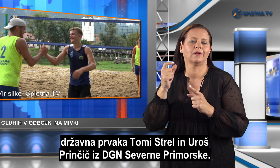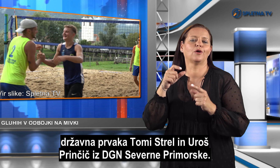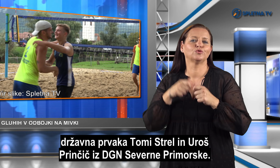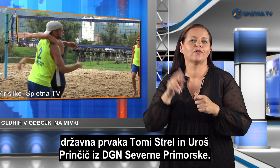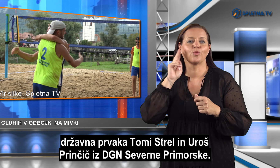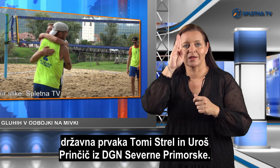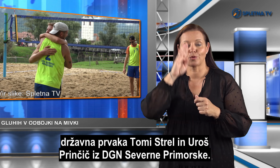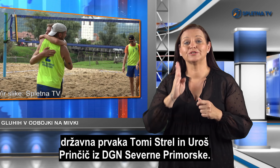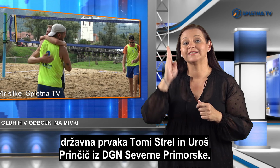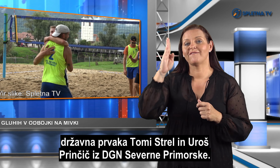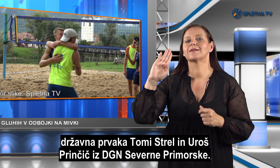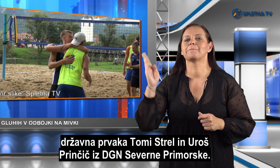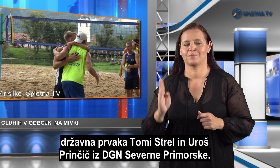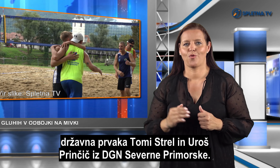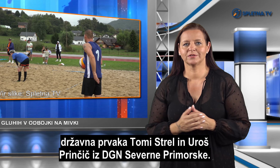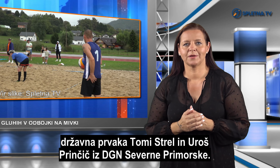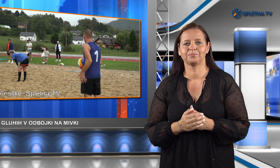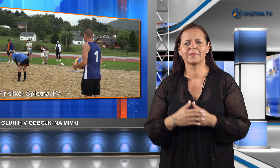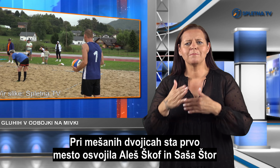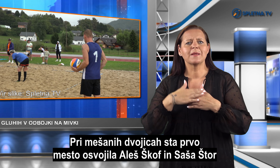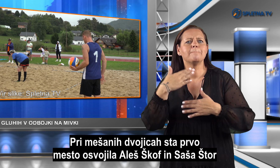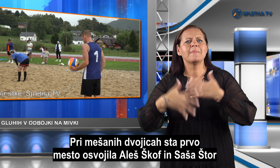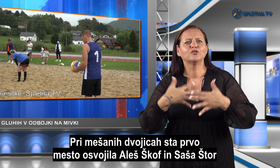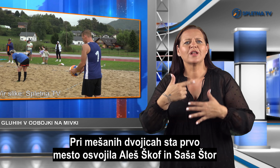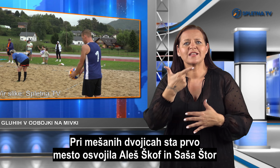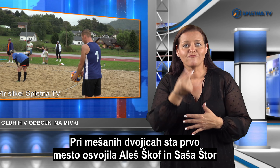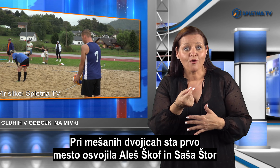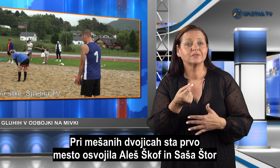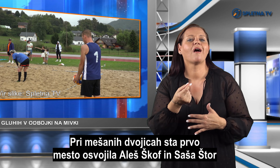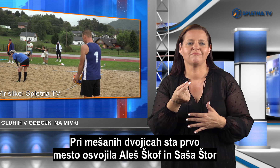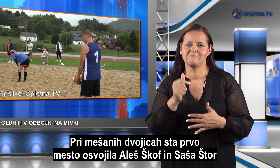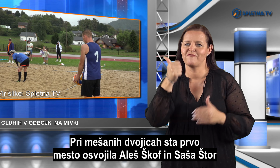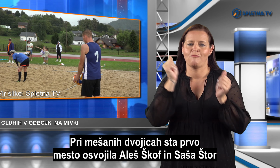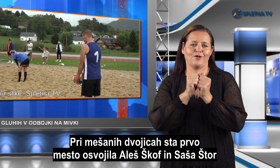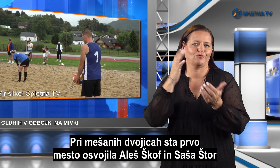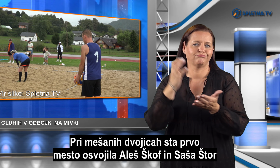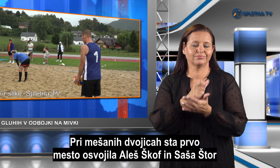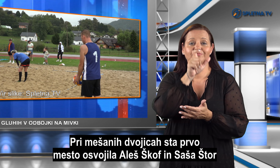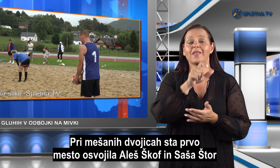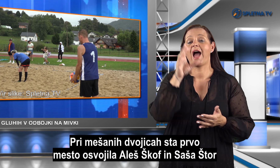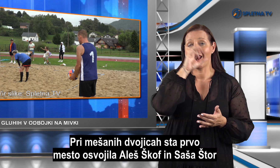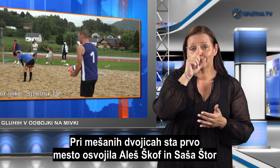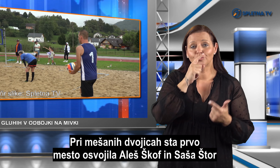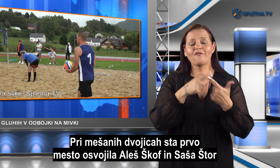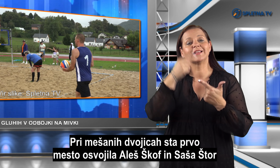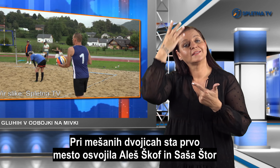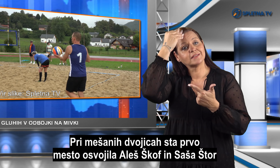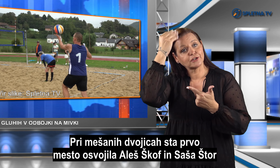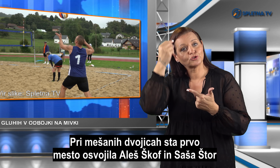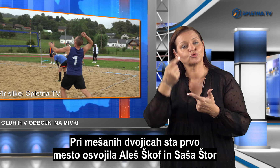Uroš Prinčič iz DGN Severne Primorske. Pri mešanih dvojicah sta prvo mesto osvojila Aleš Škof in